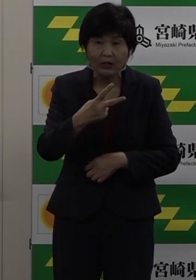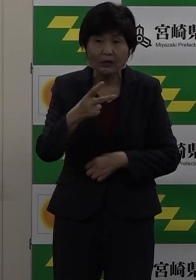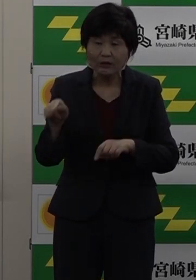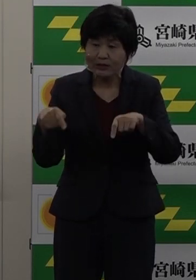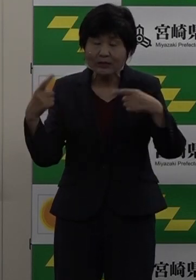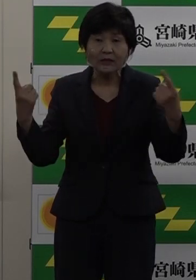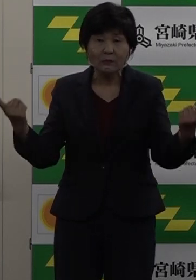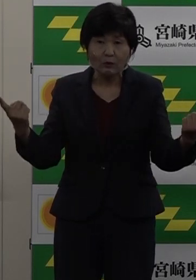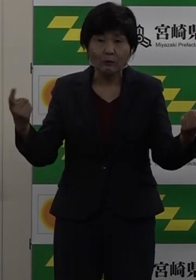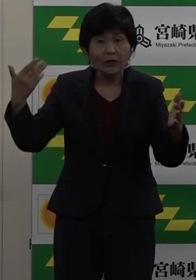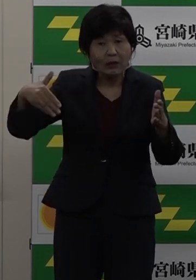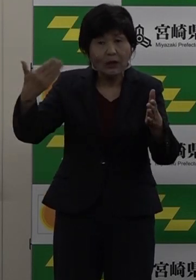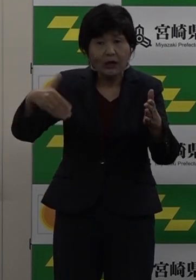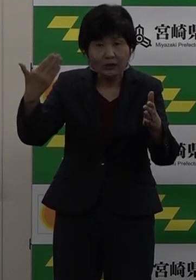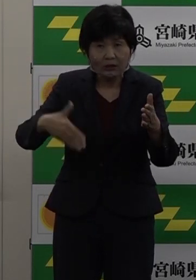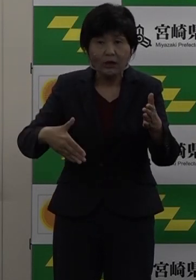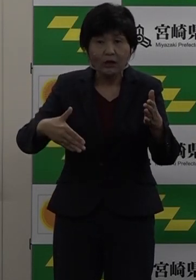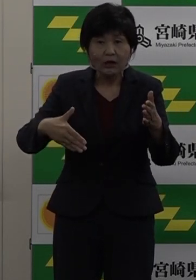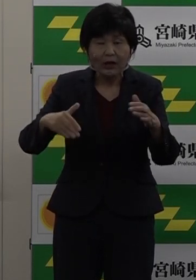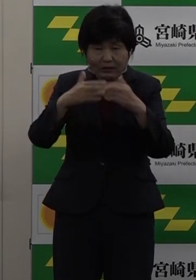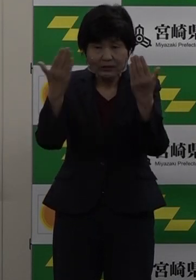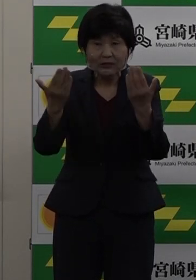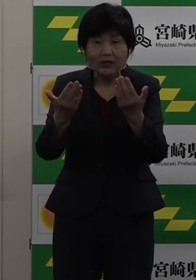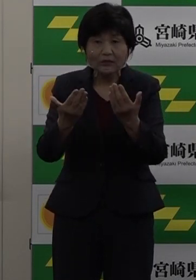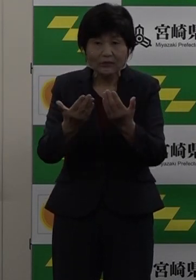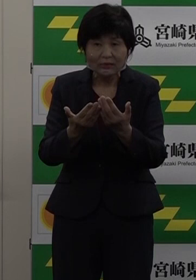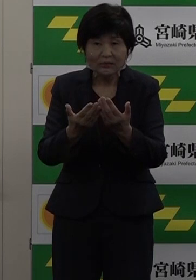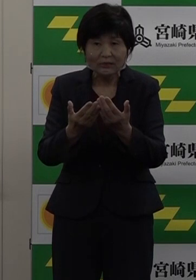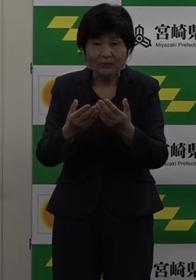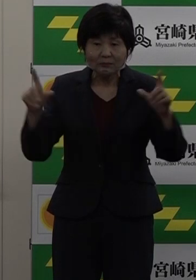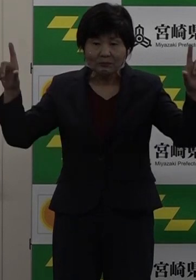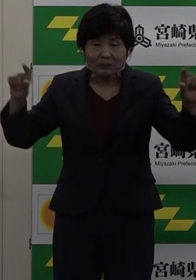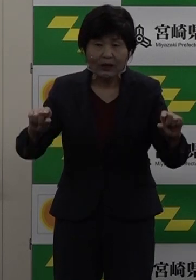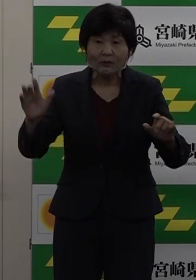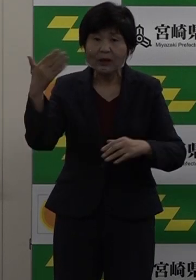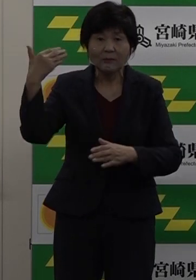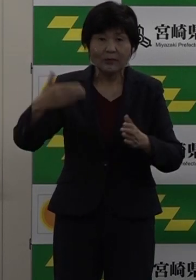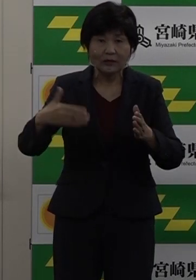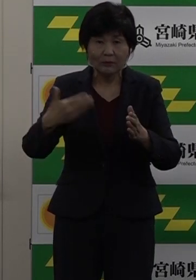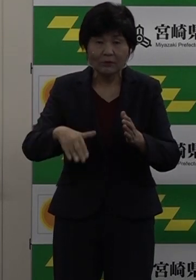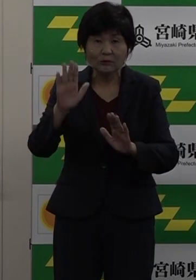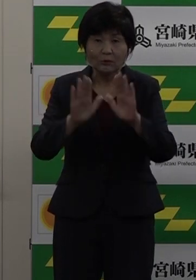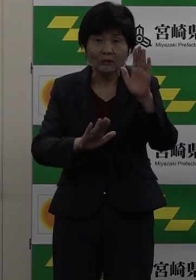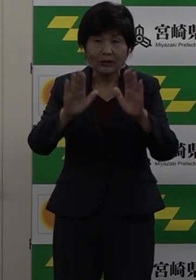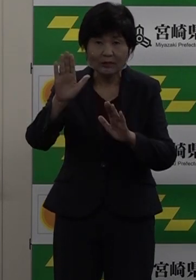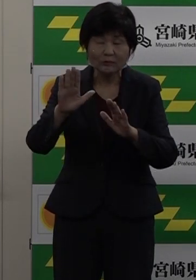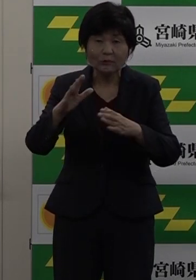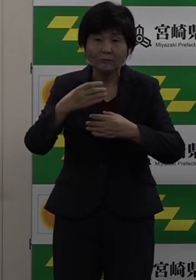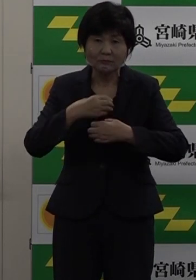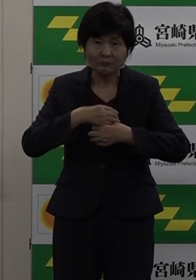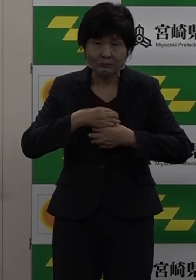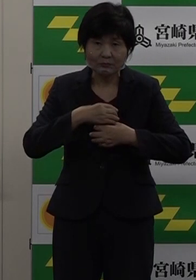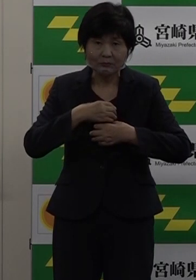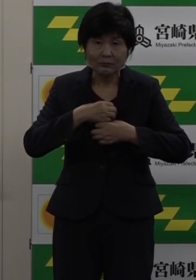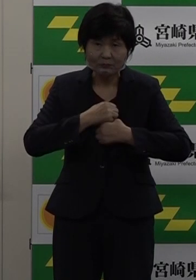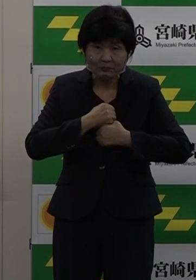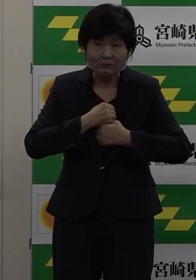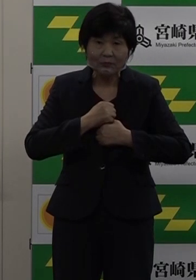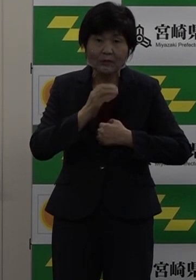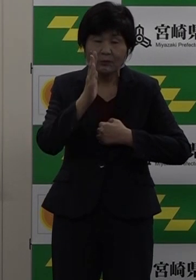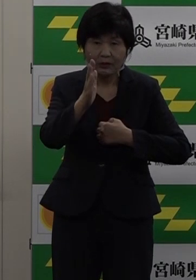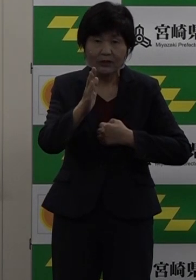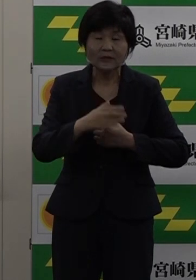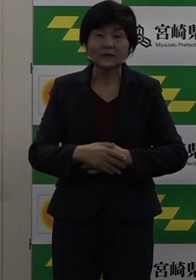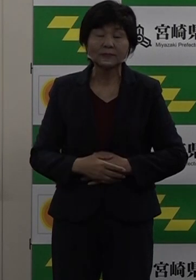もまだまだ十分下がりきっていない状況という中での警戒のお願いであります。は